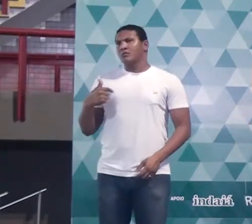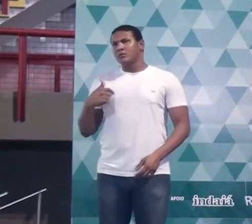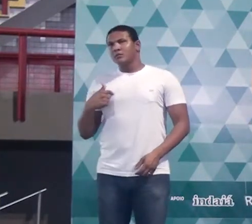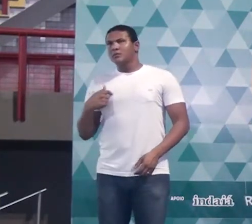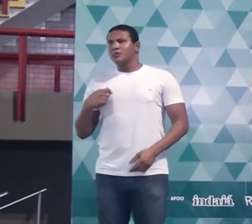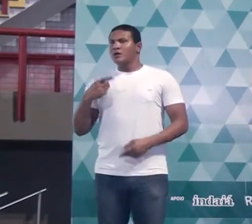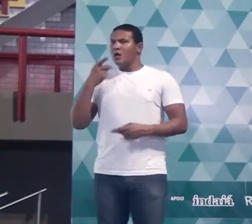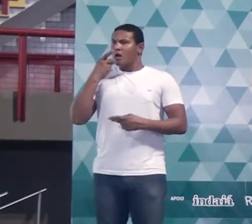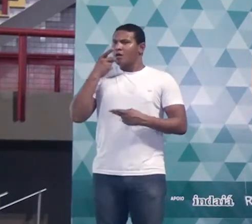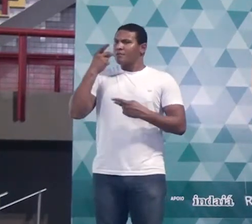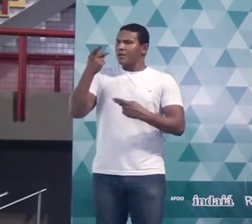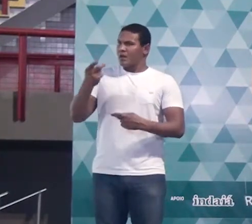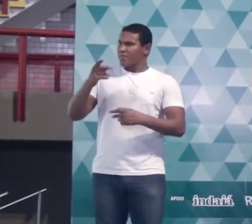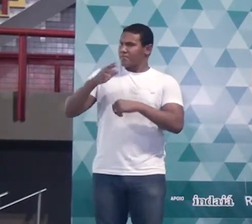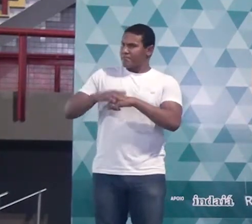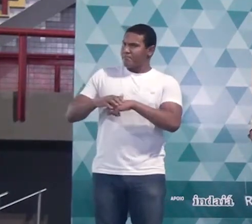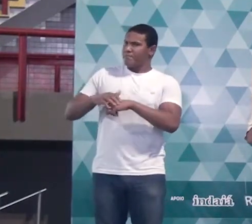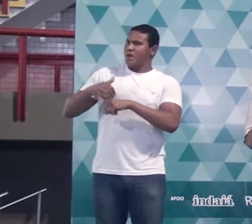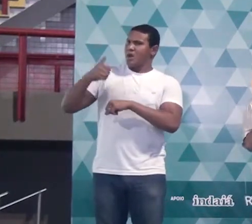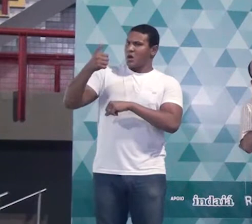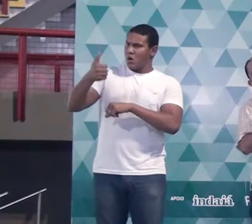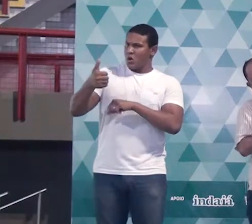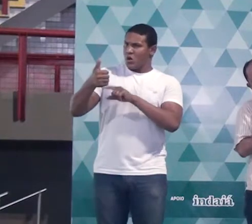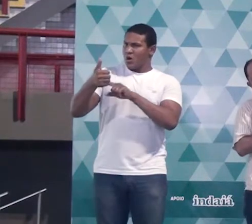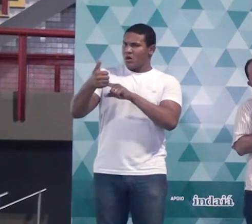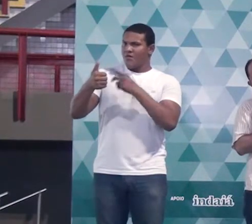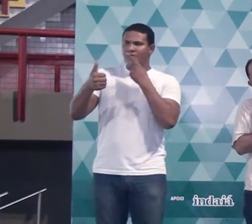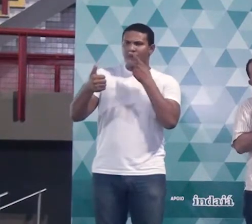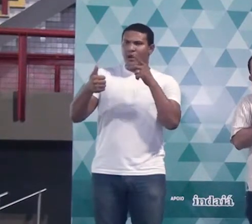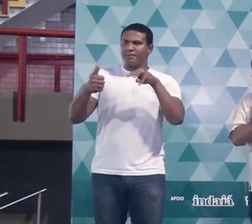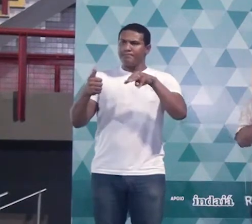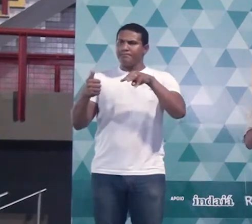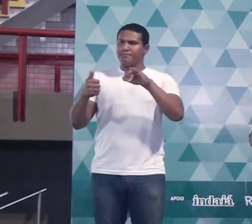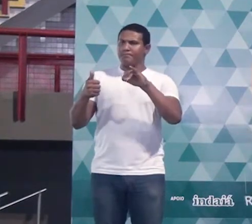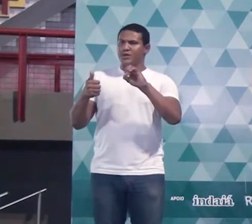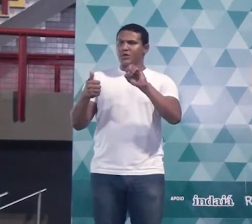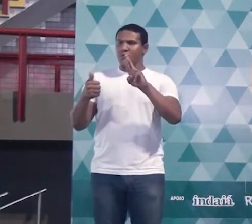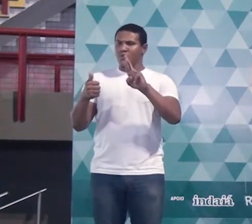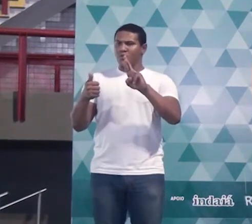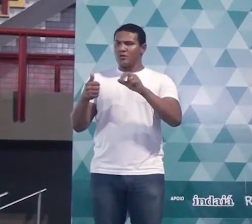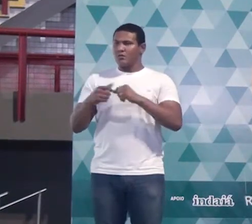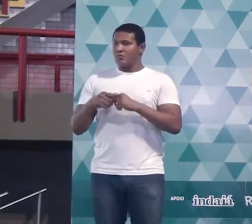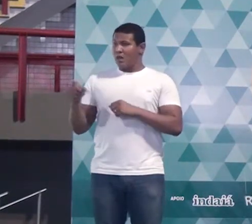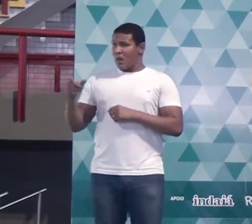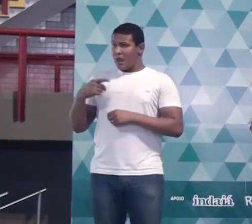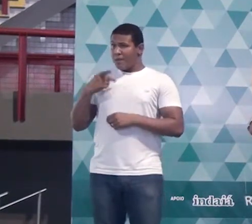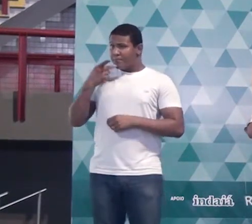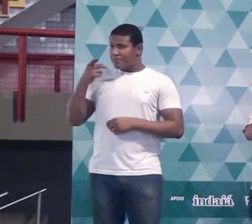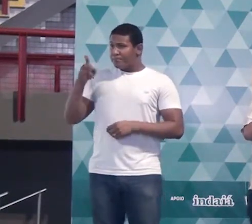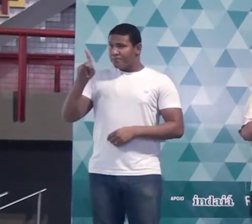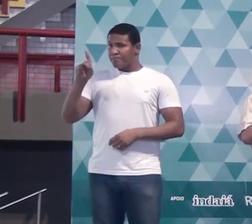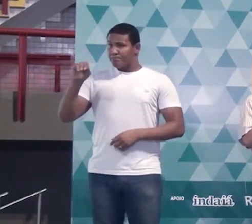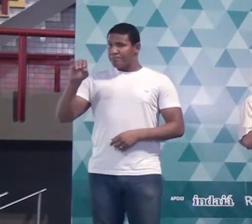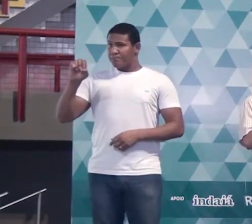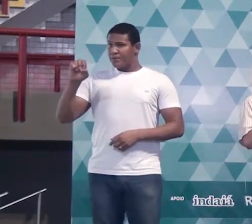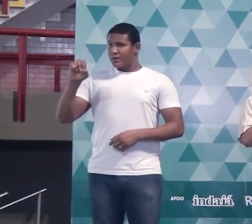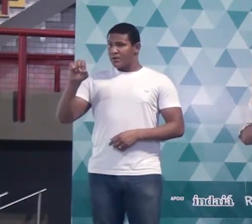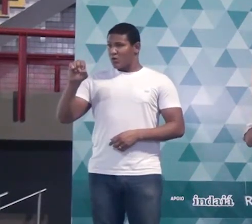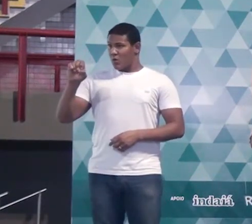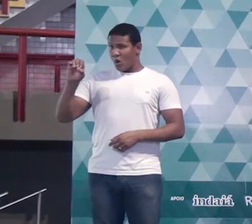dizer melhor, dizem mió. Para pior,